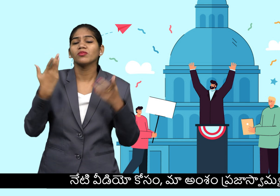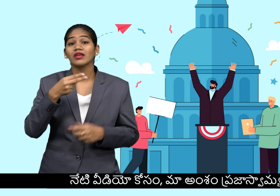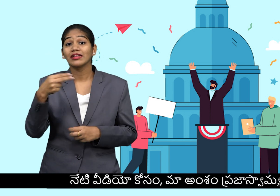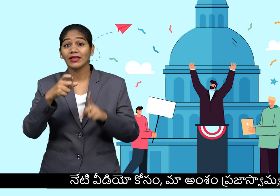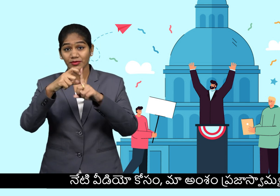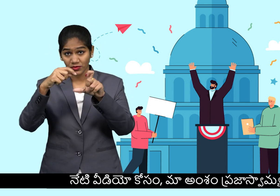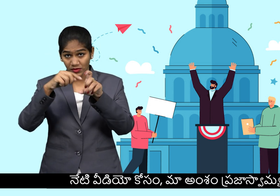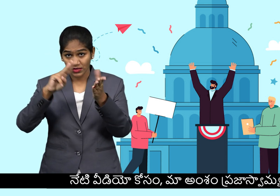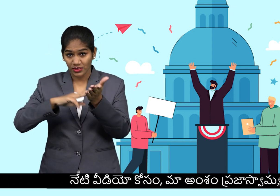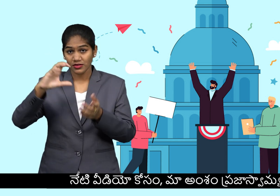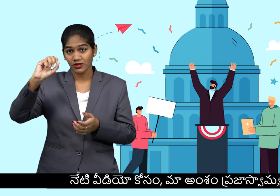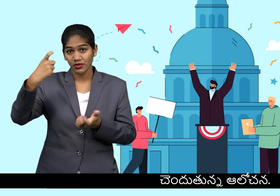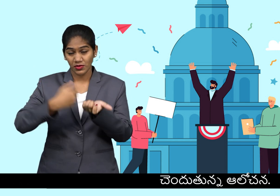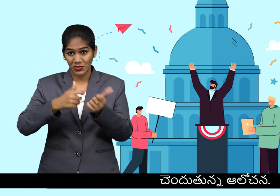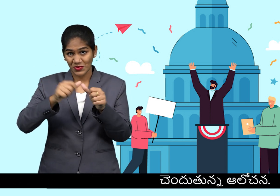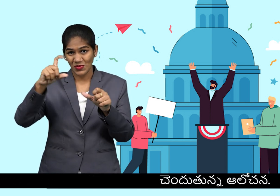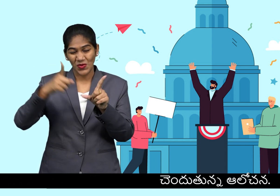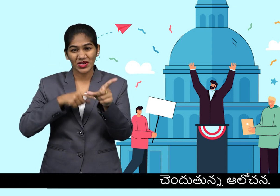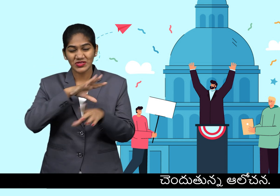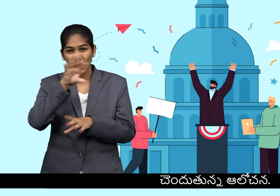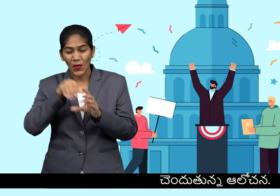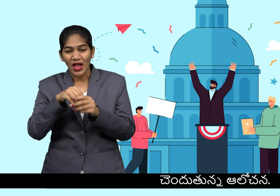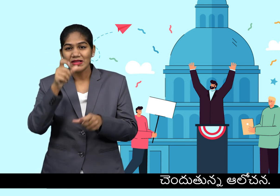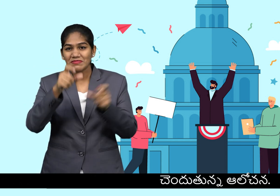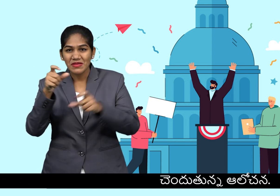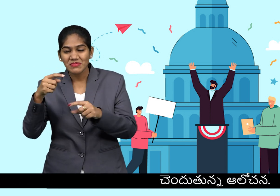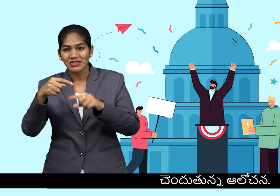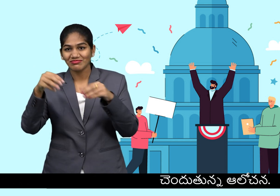ప్రజాస్వామ్యం, ఒక అభివృద్ధి చెందుతున్న ఆలోచన.